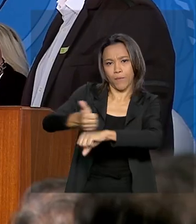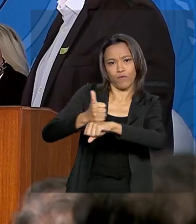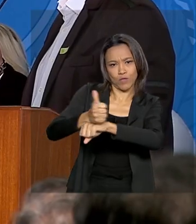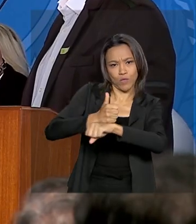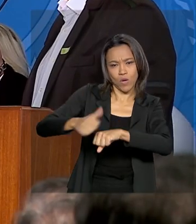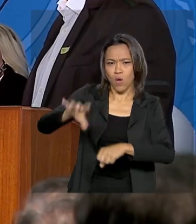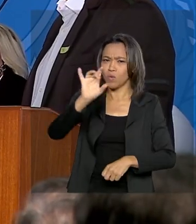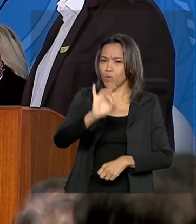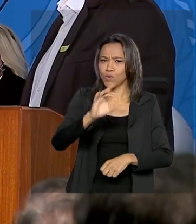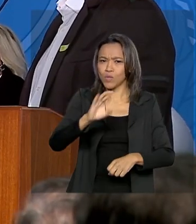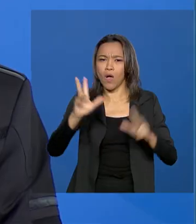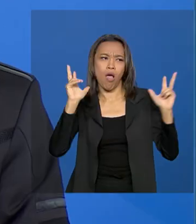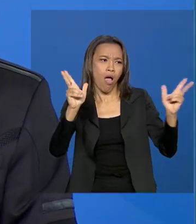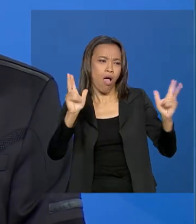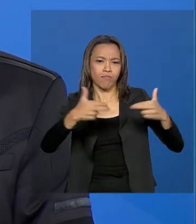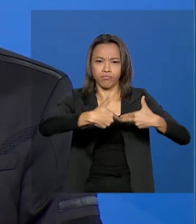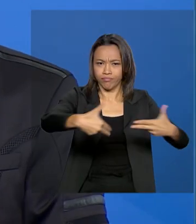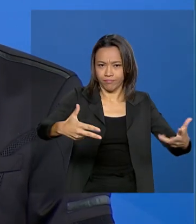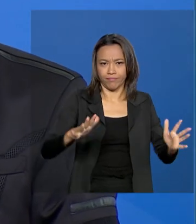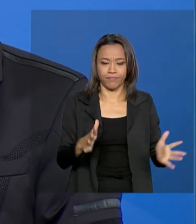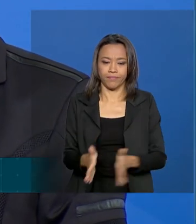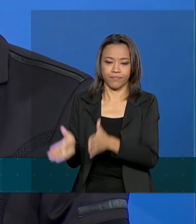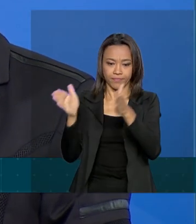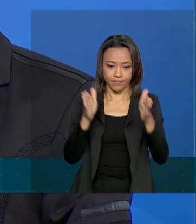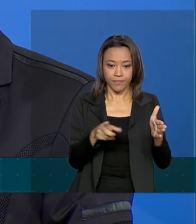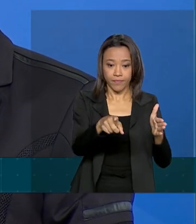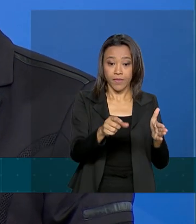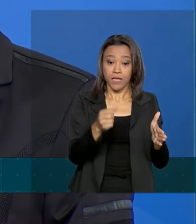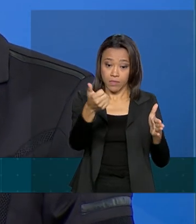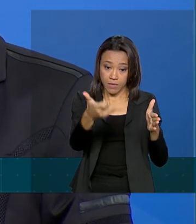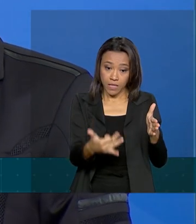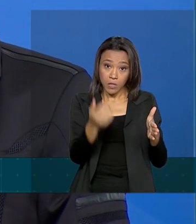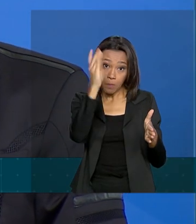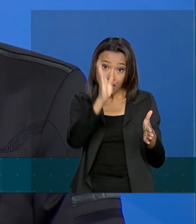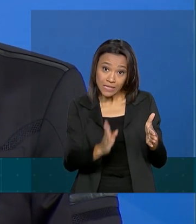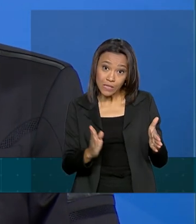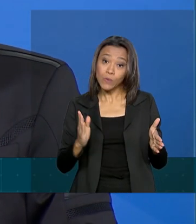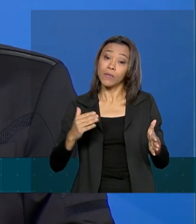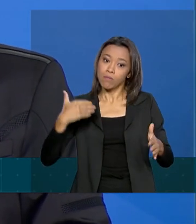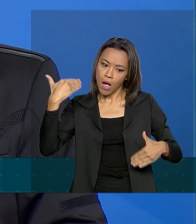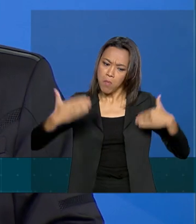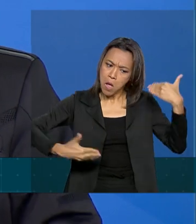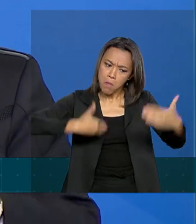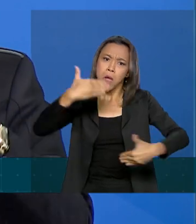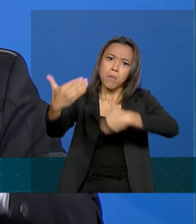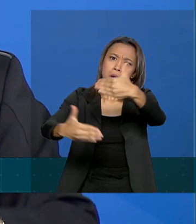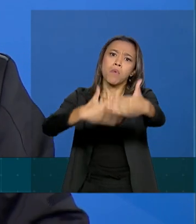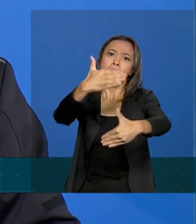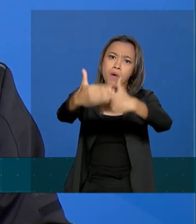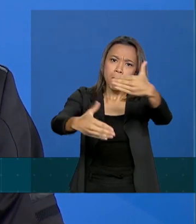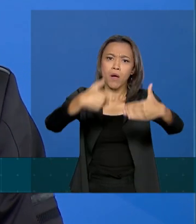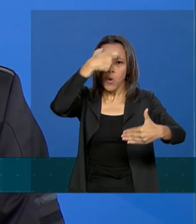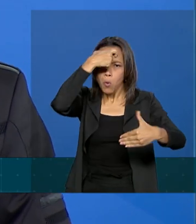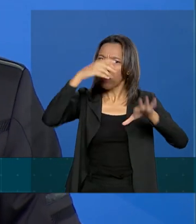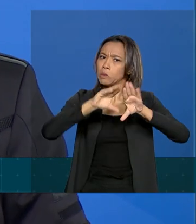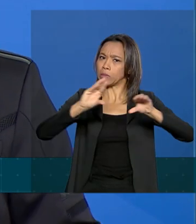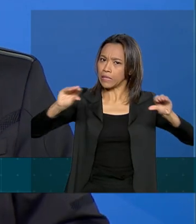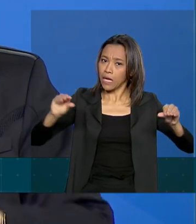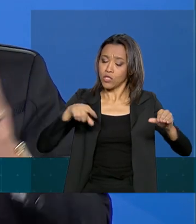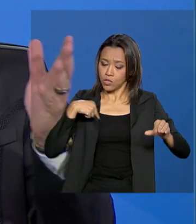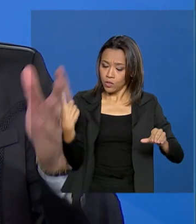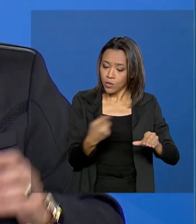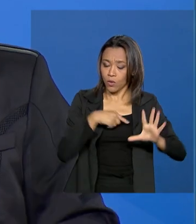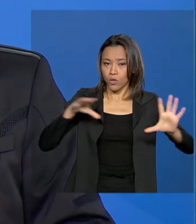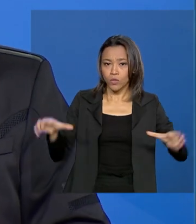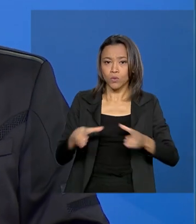resume ao entretenimento. O Brasil cresceu, o Brasil evoluiu, o Brasil amadureceu e nós da música sertaneja estamos